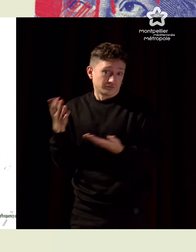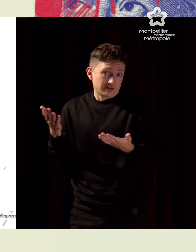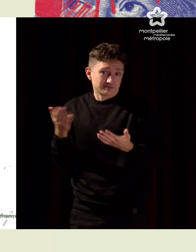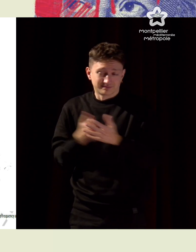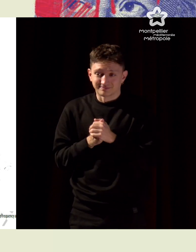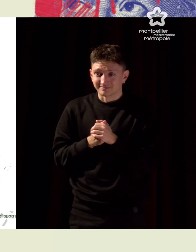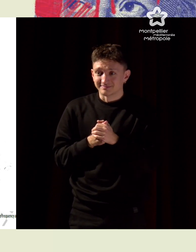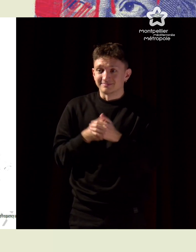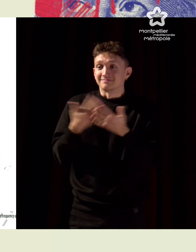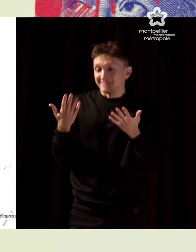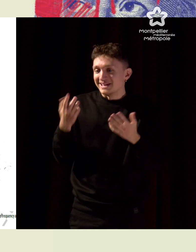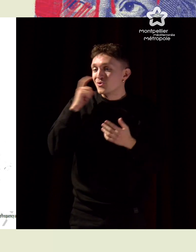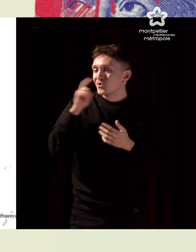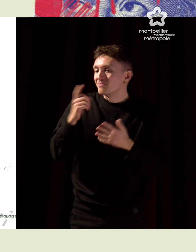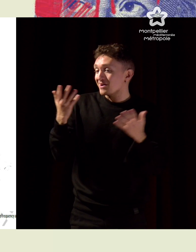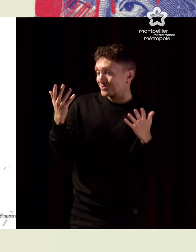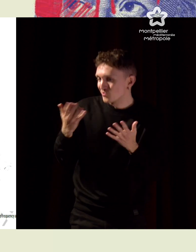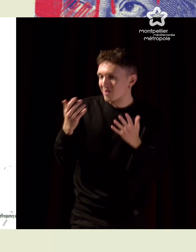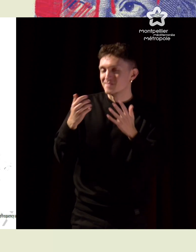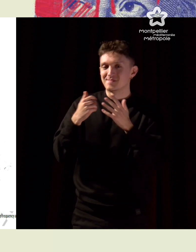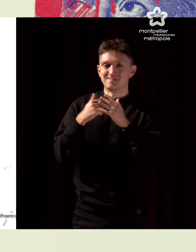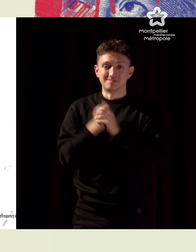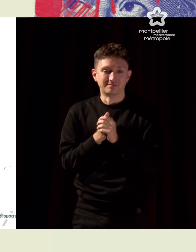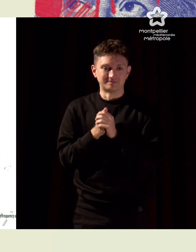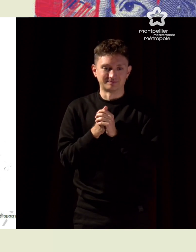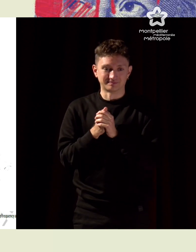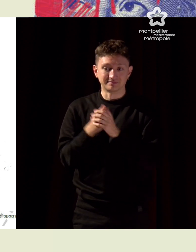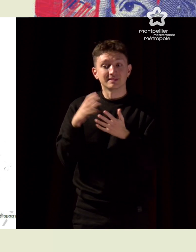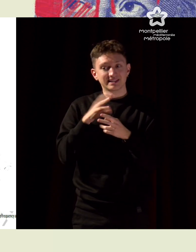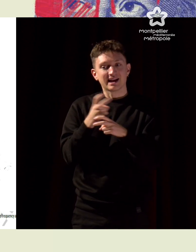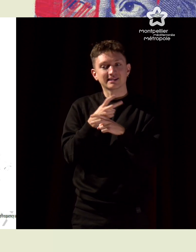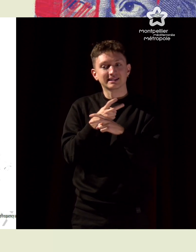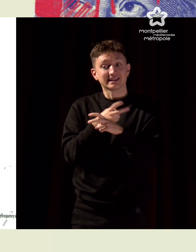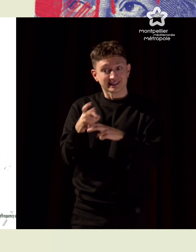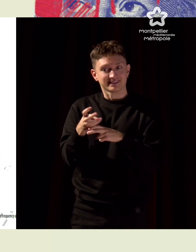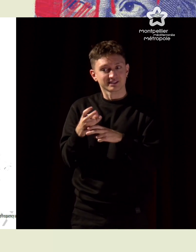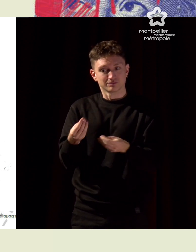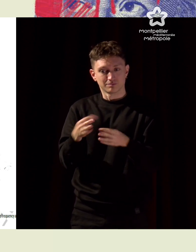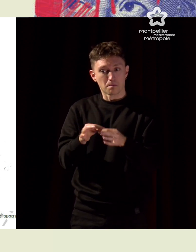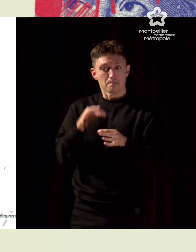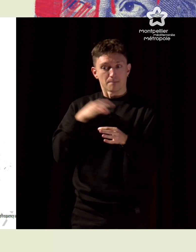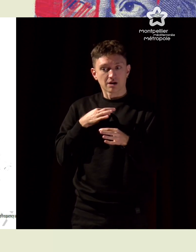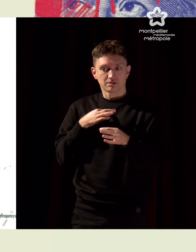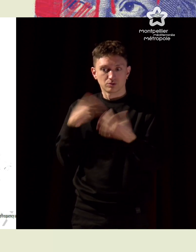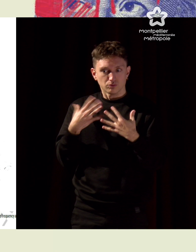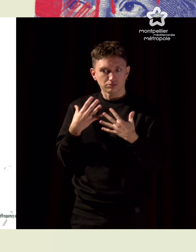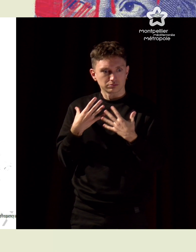Covid-19. Et parmi ces risques génétiques, il y en a un, ils ont trouvé qu'on a reçu le